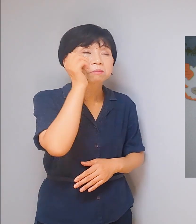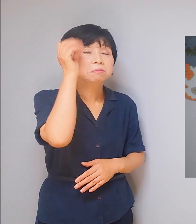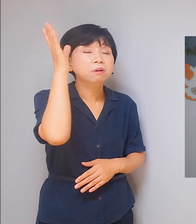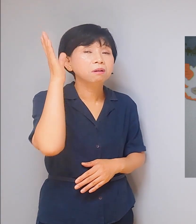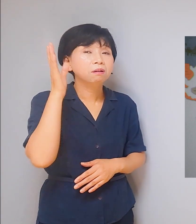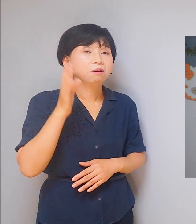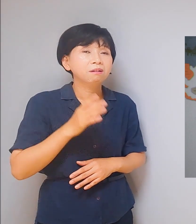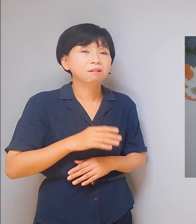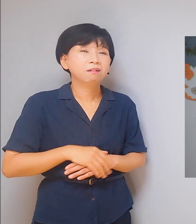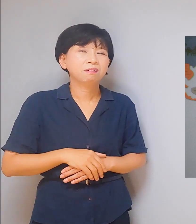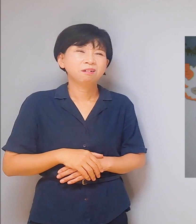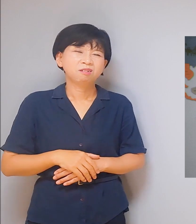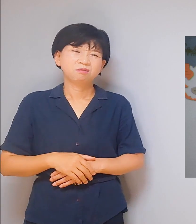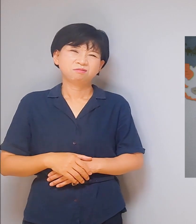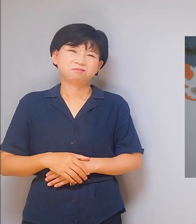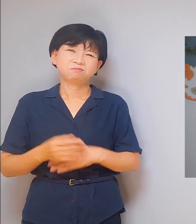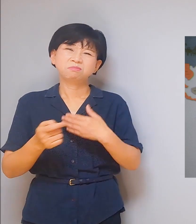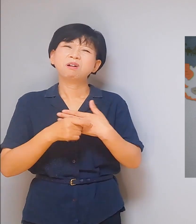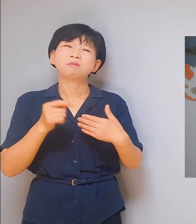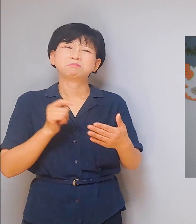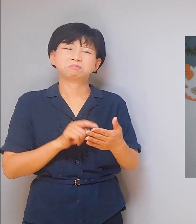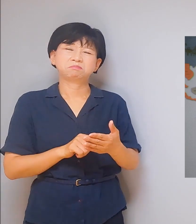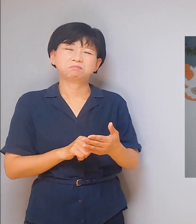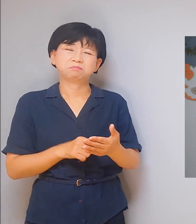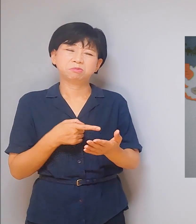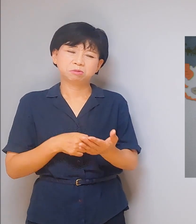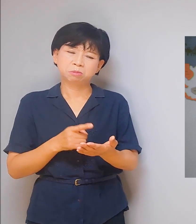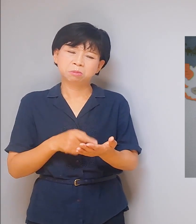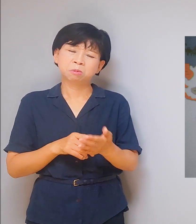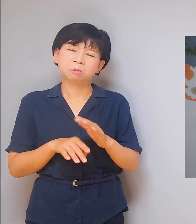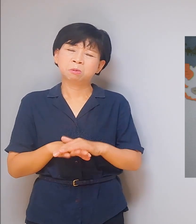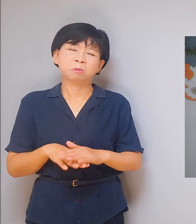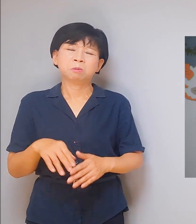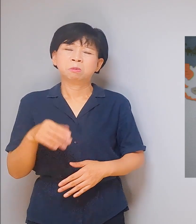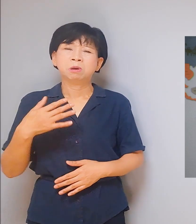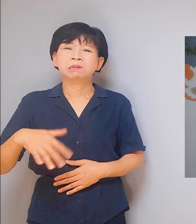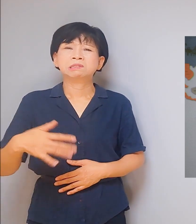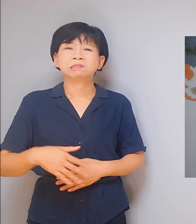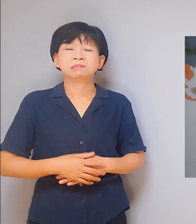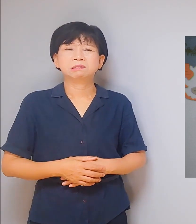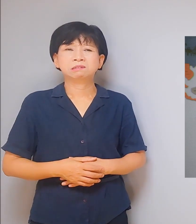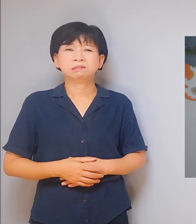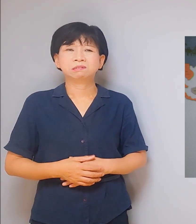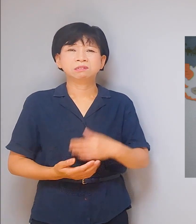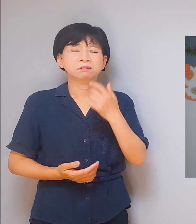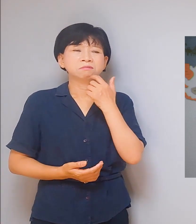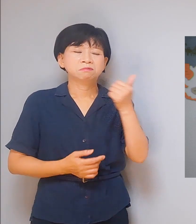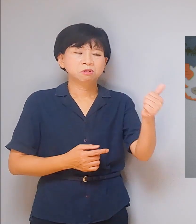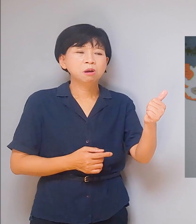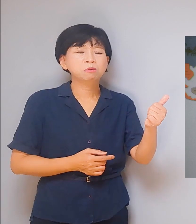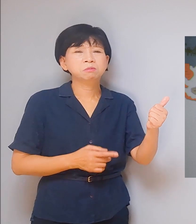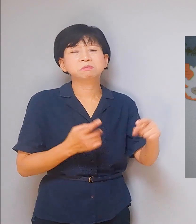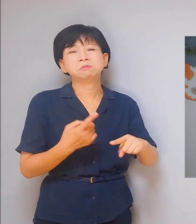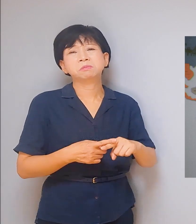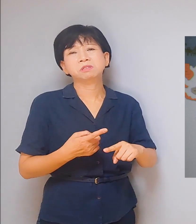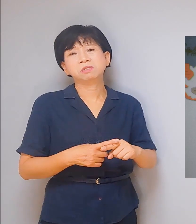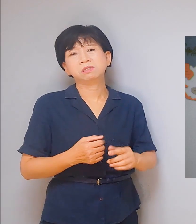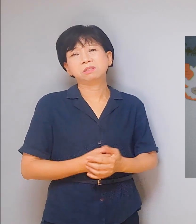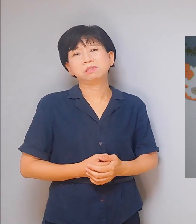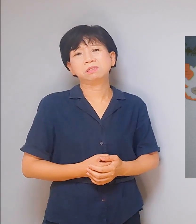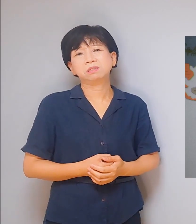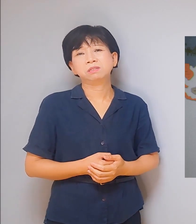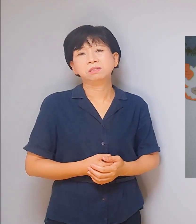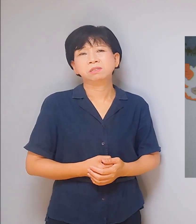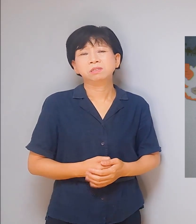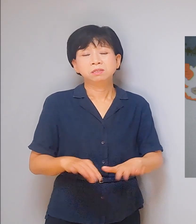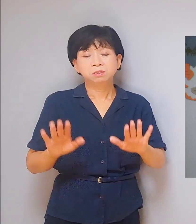잊으셨어요. 이 마음에 기록돼야 되는데. 그러니 야곱의 신세가 이런 거고 오늘을